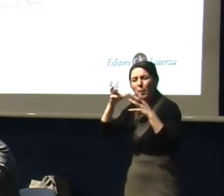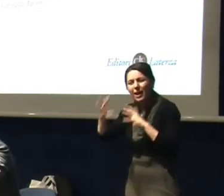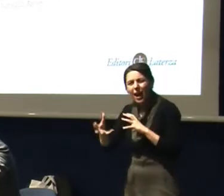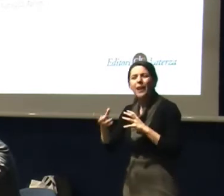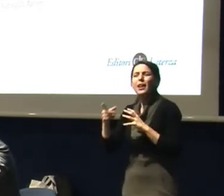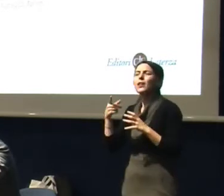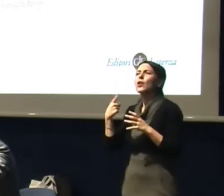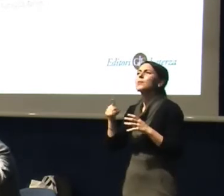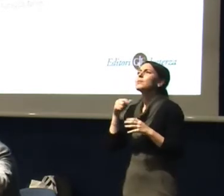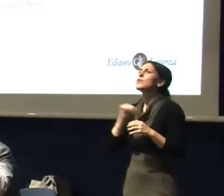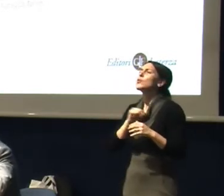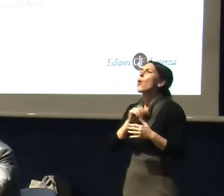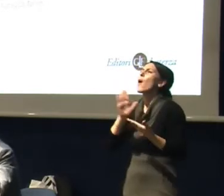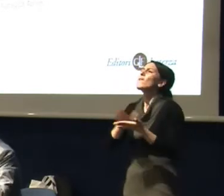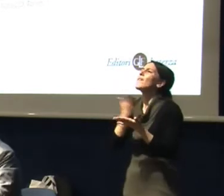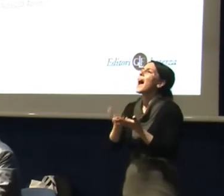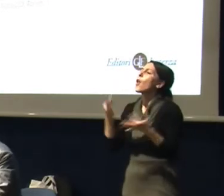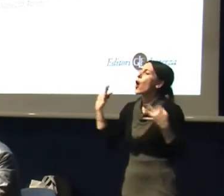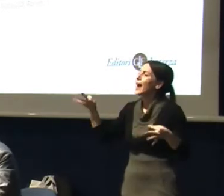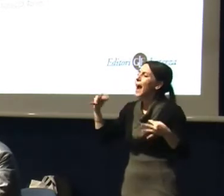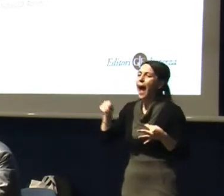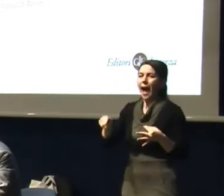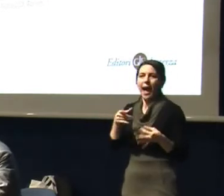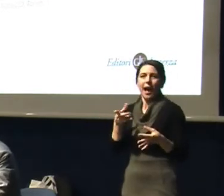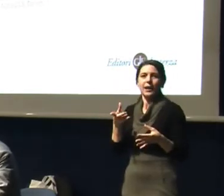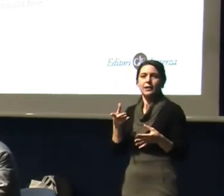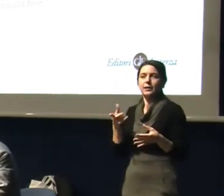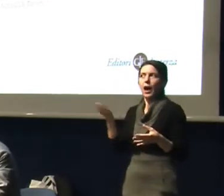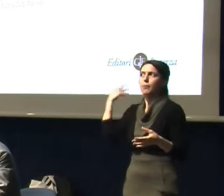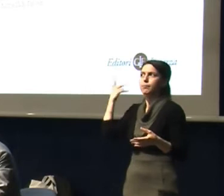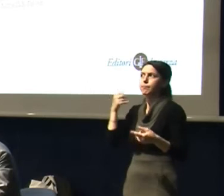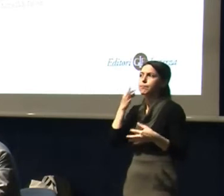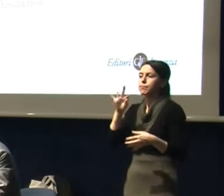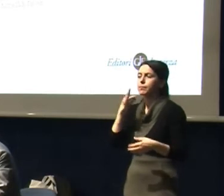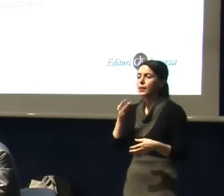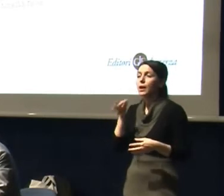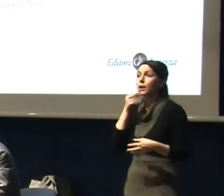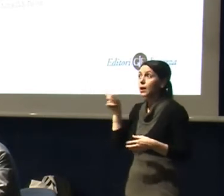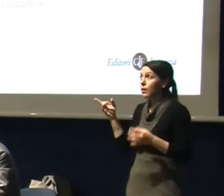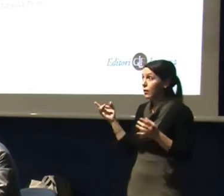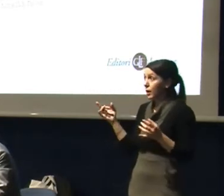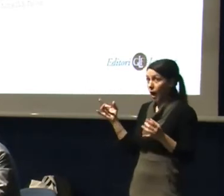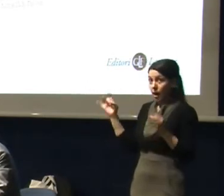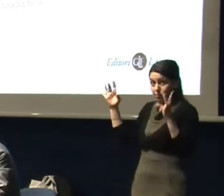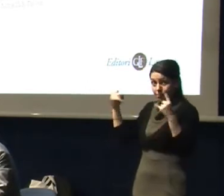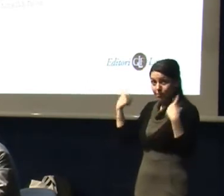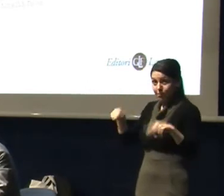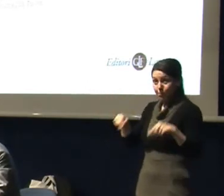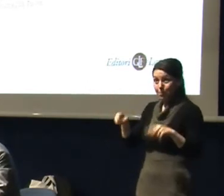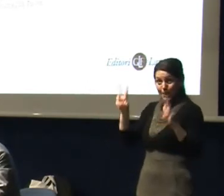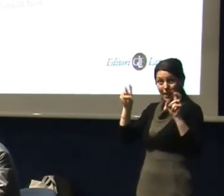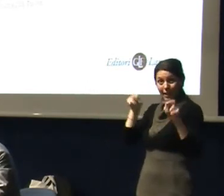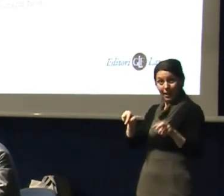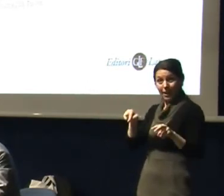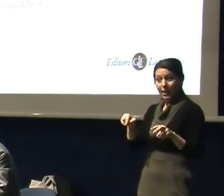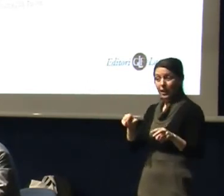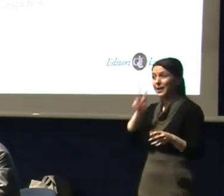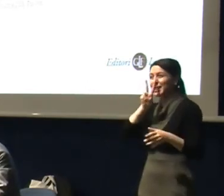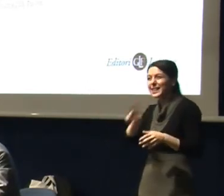quindi siamo 6 sintonia con con quel tipo di